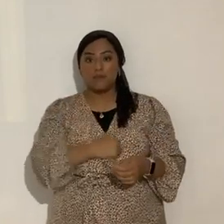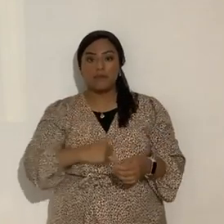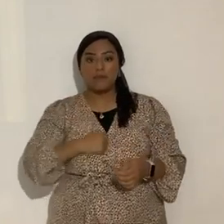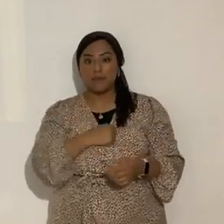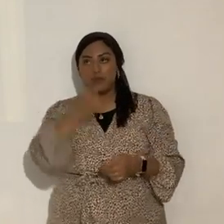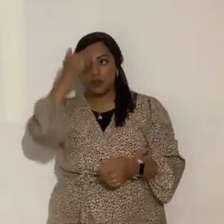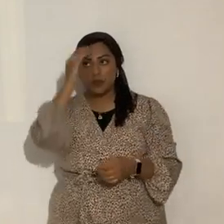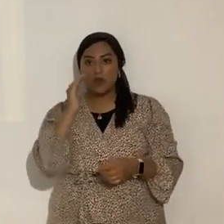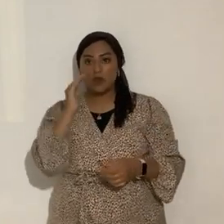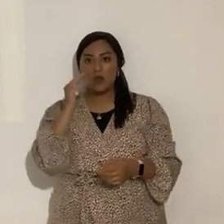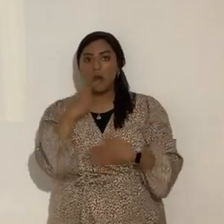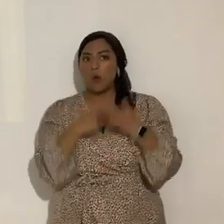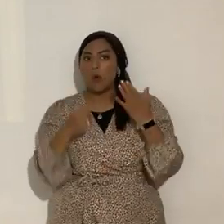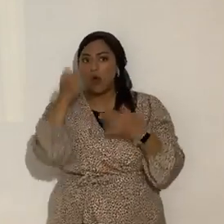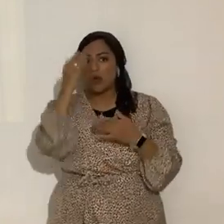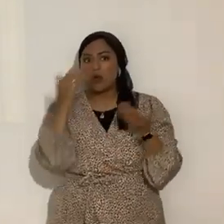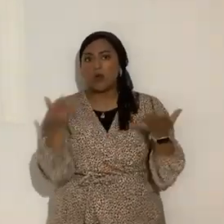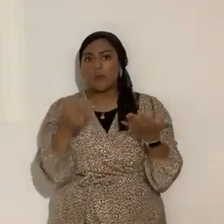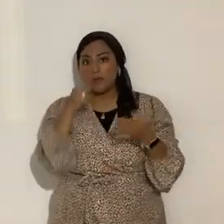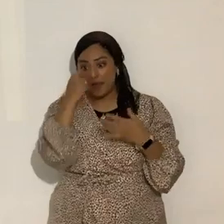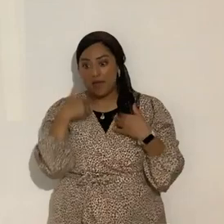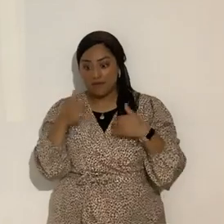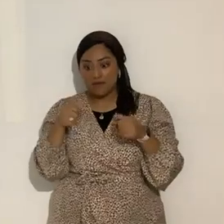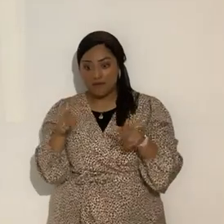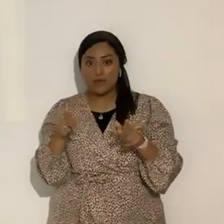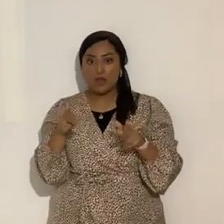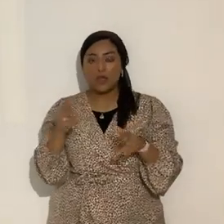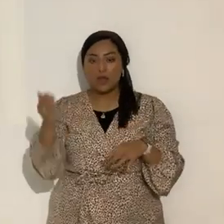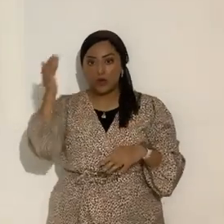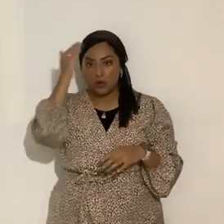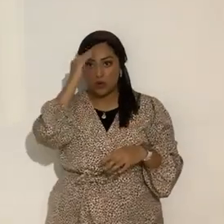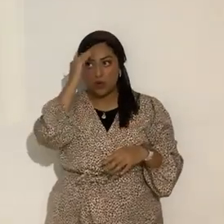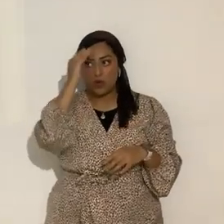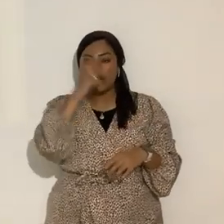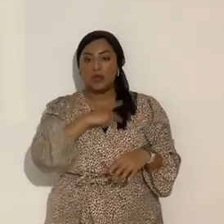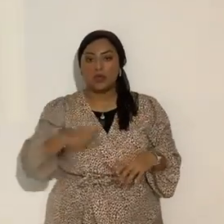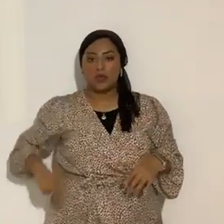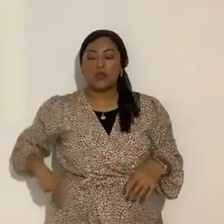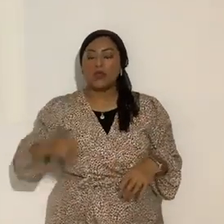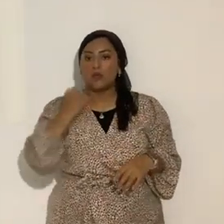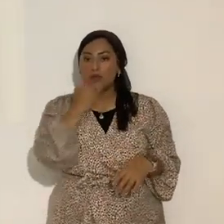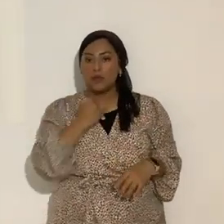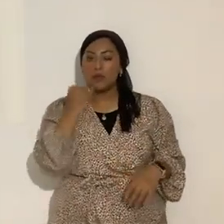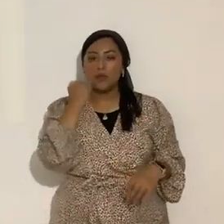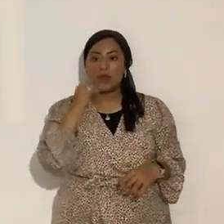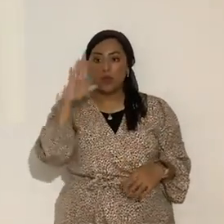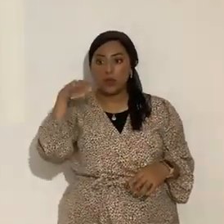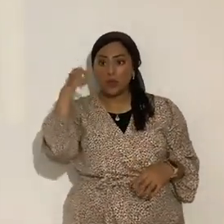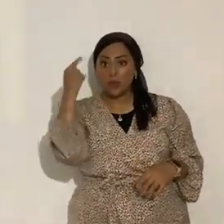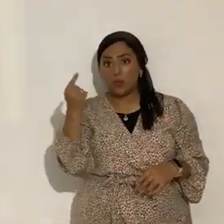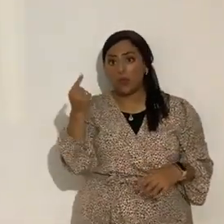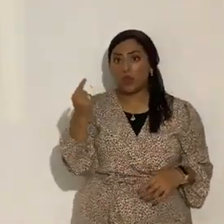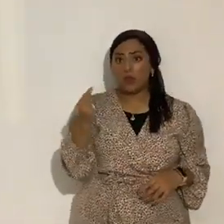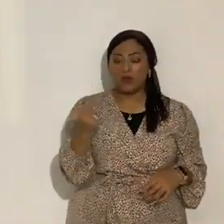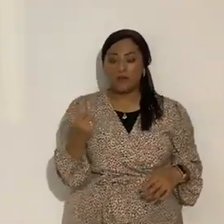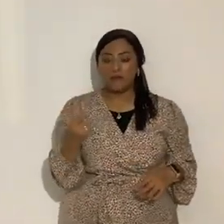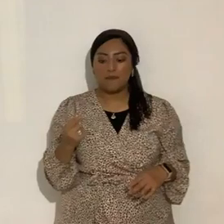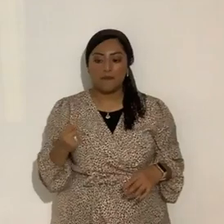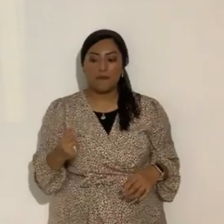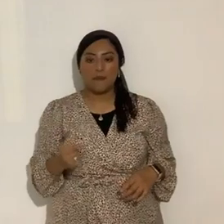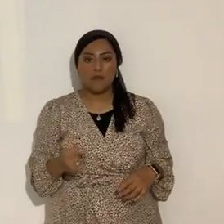a qué Dios? Porque hubo oportunidad para conocer al Dios de Israel, el único Dios vivo y verdadero.